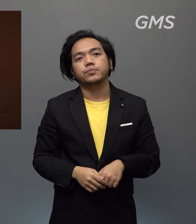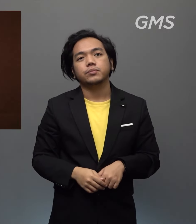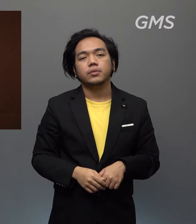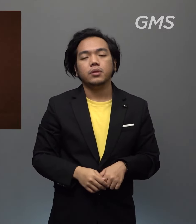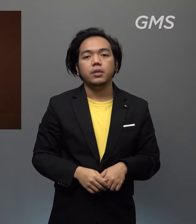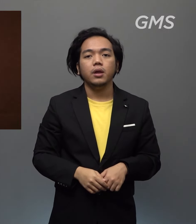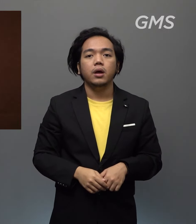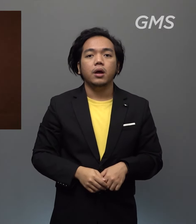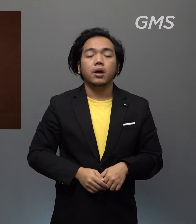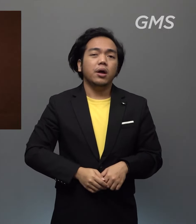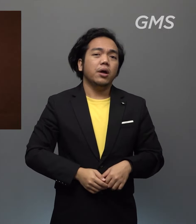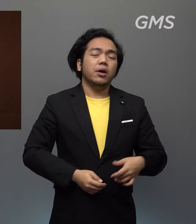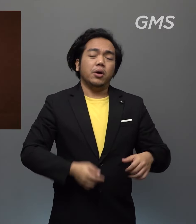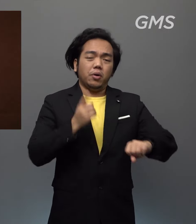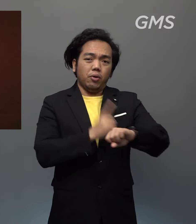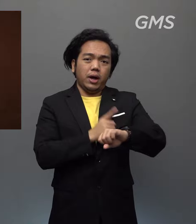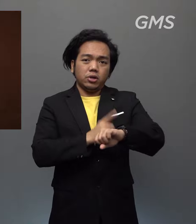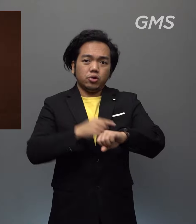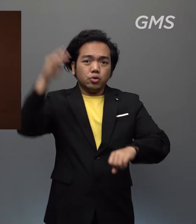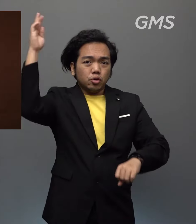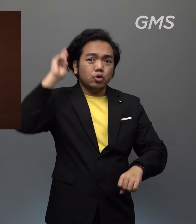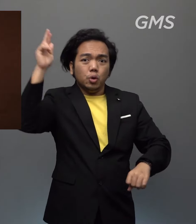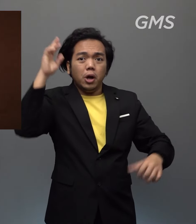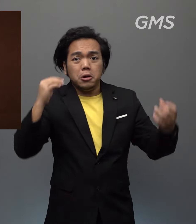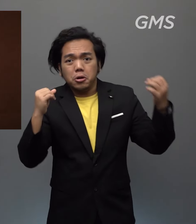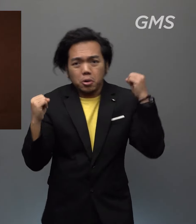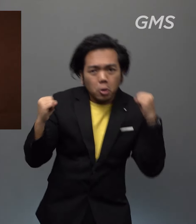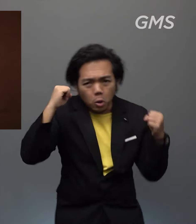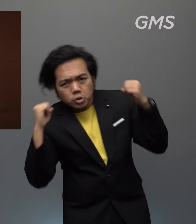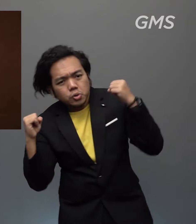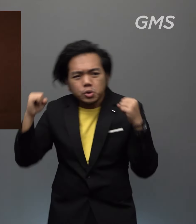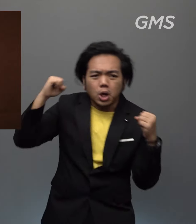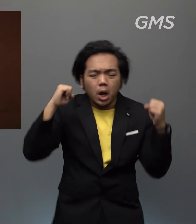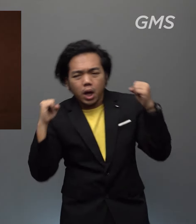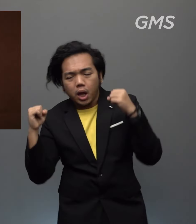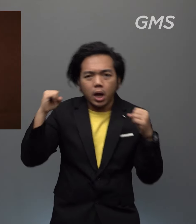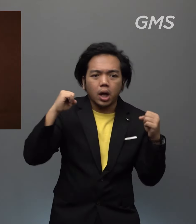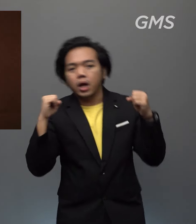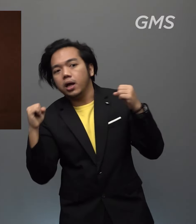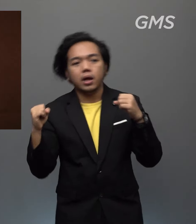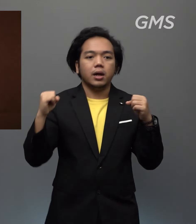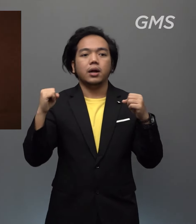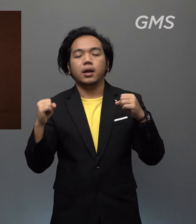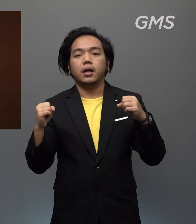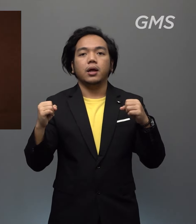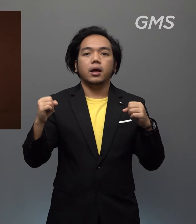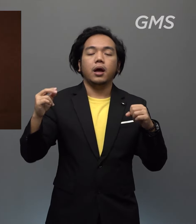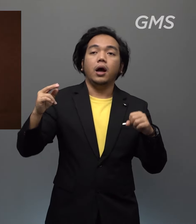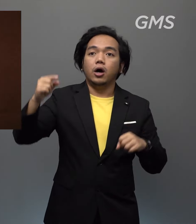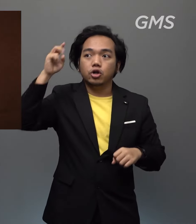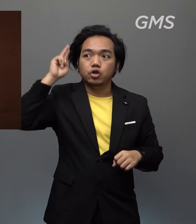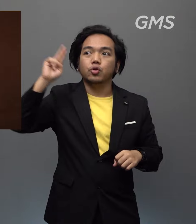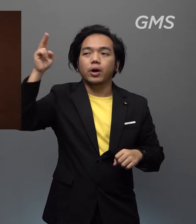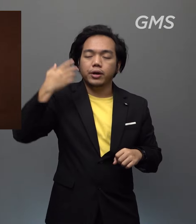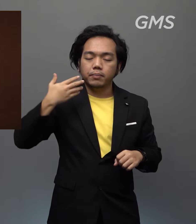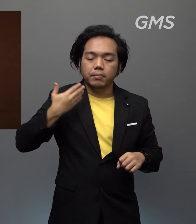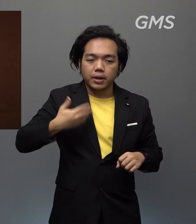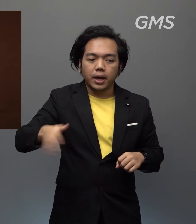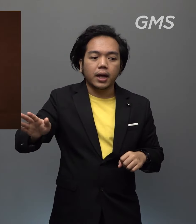maka goncangan itu sengaja diizinkan untuk meninggalkan atau membiarkan yang tidak tergoncangkan itu